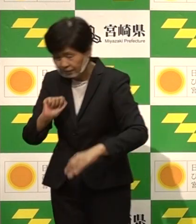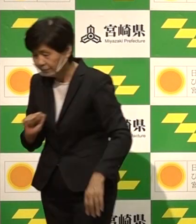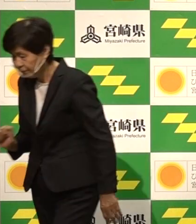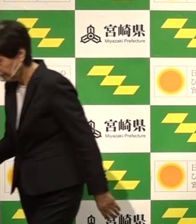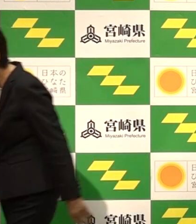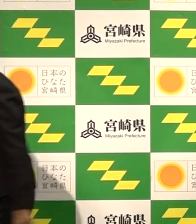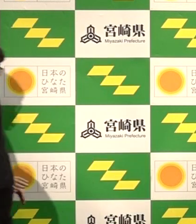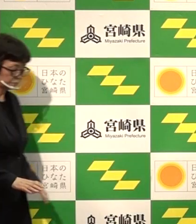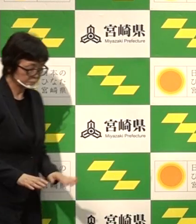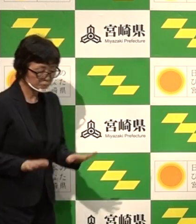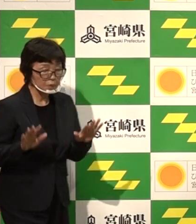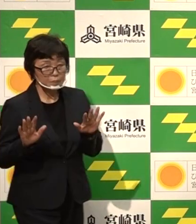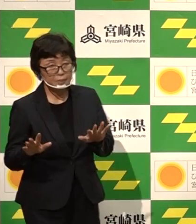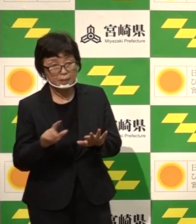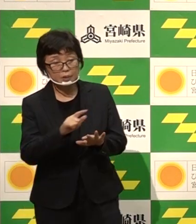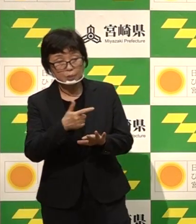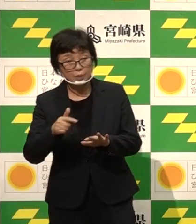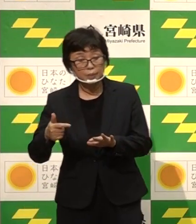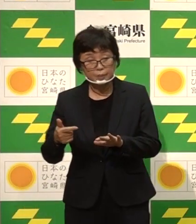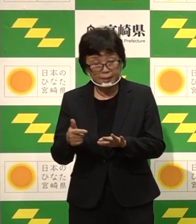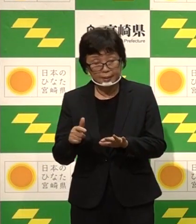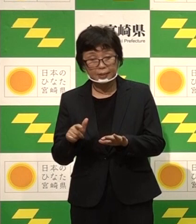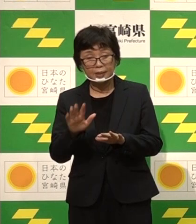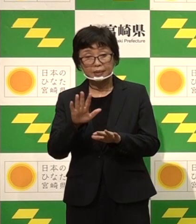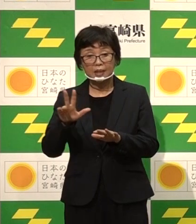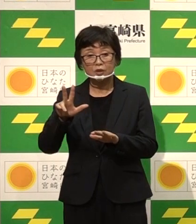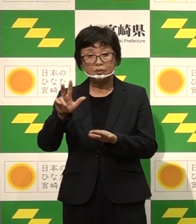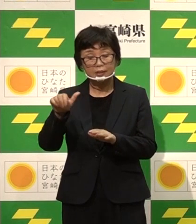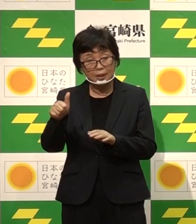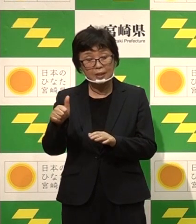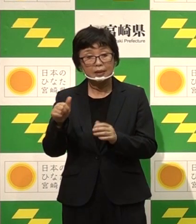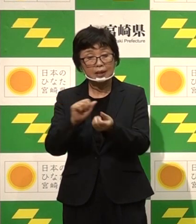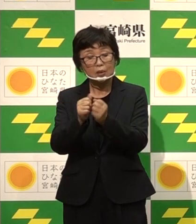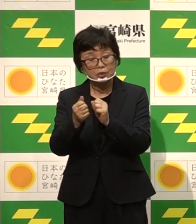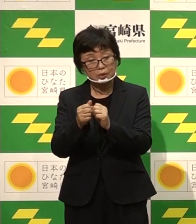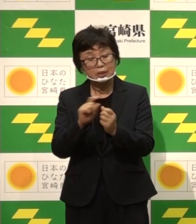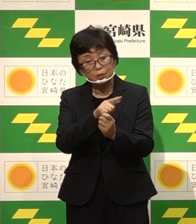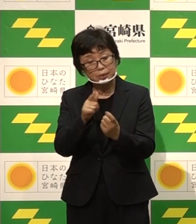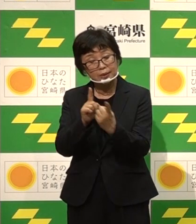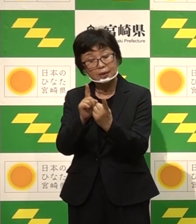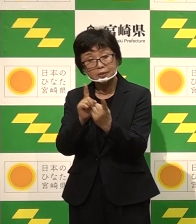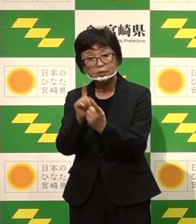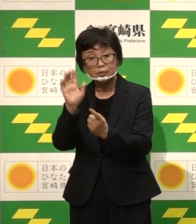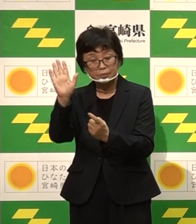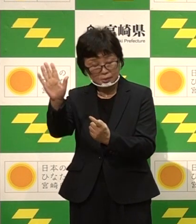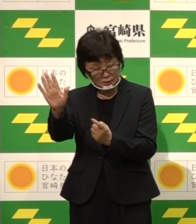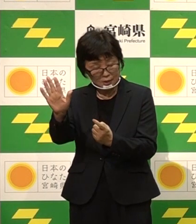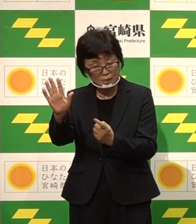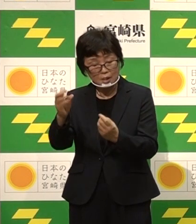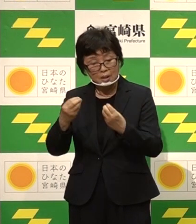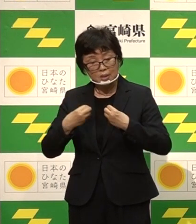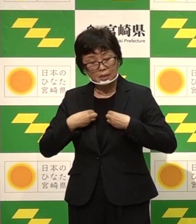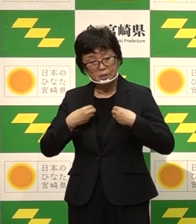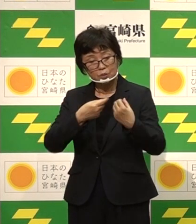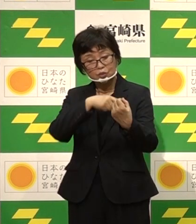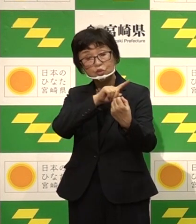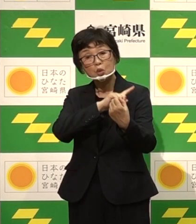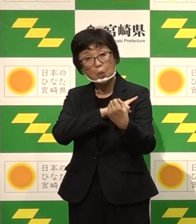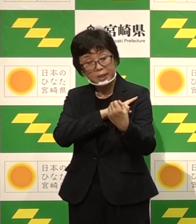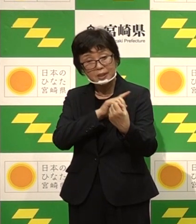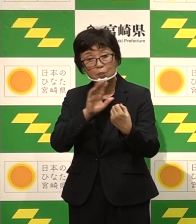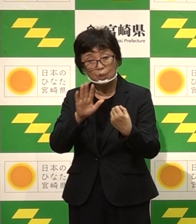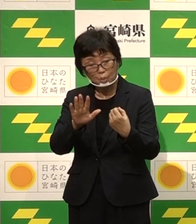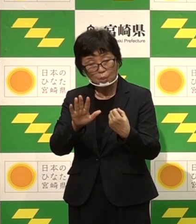というのは、やはりデルタ株までの知見を踏まえたような対策であります。 より感染力が強いもの